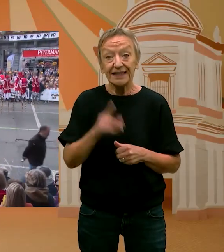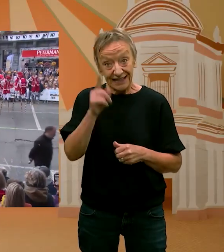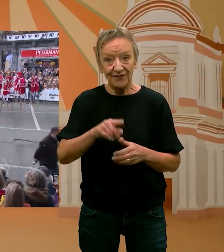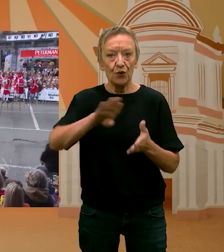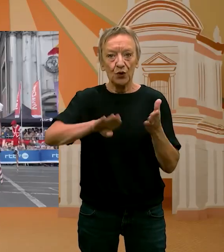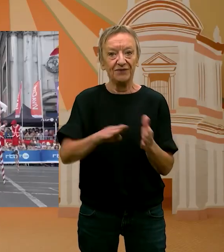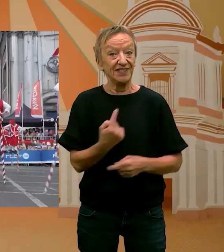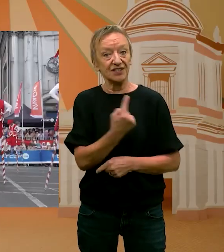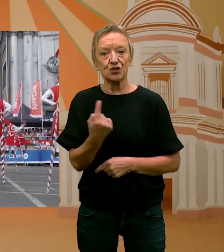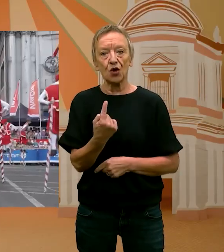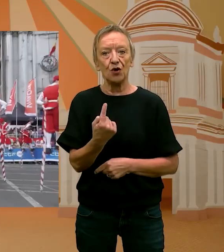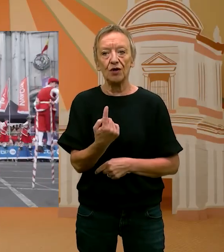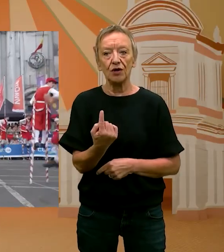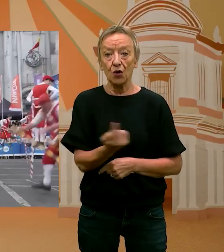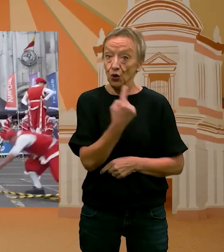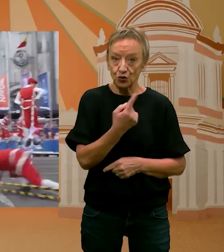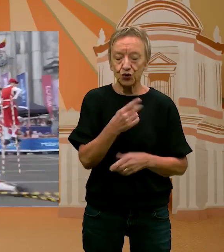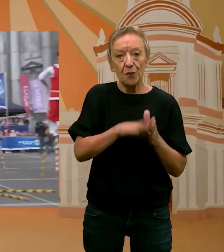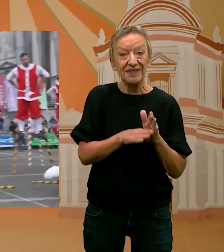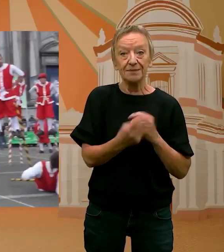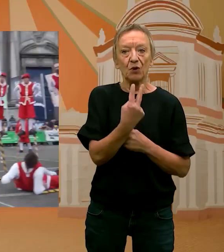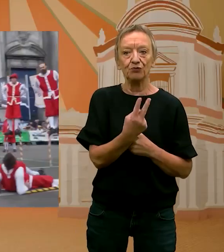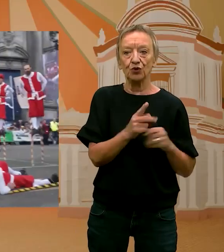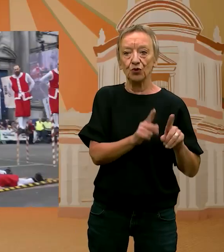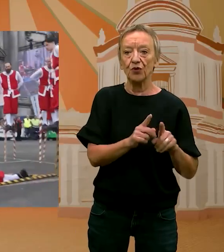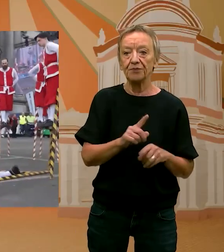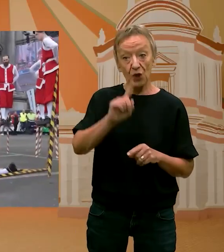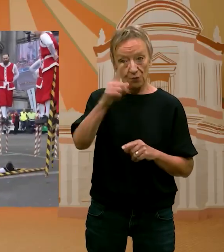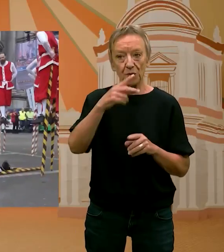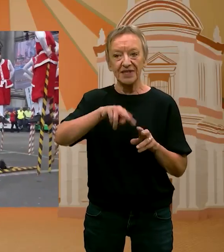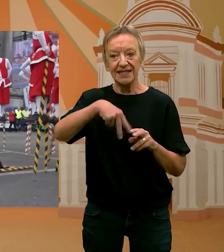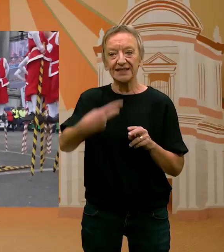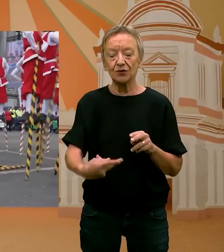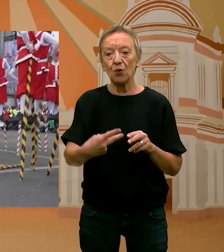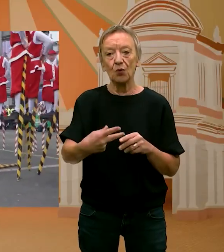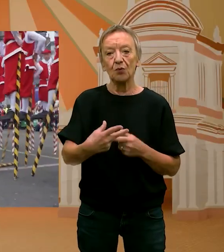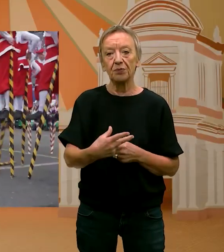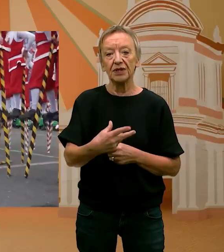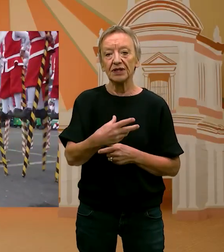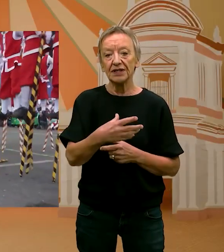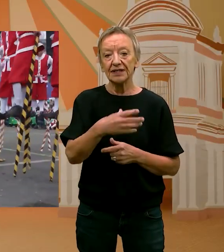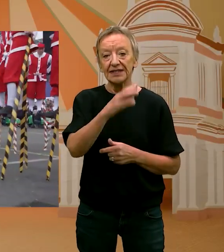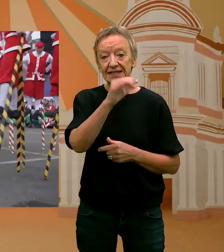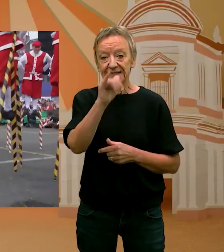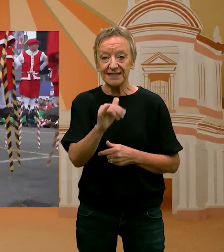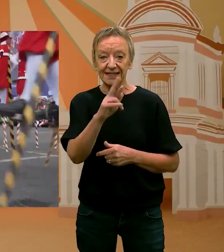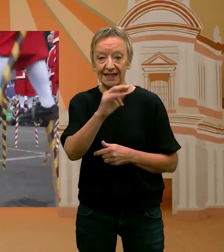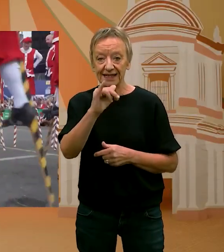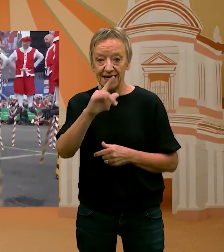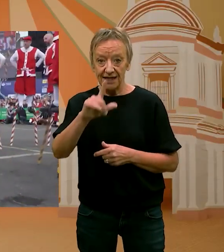Toujours être avec son binôme. Et là, on a une première chute, Cyril Doyen, qui est tombé. Il était déjà blessé hier, donc là, on voit vraiment